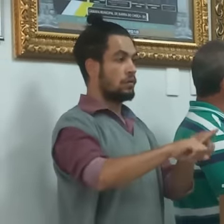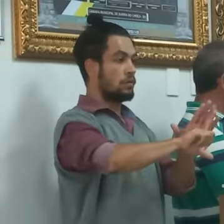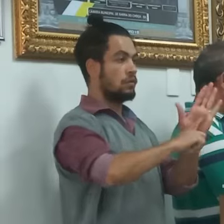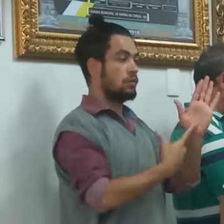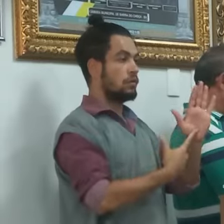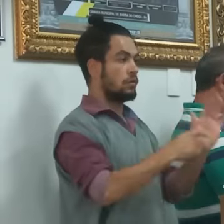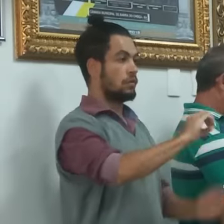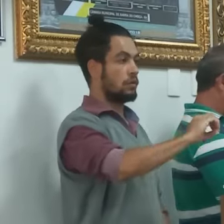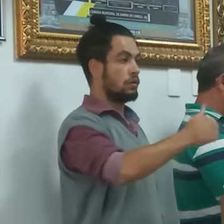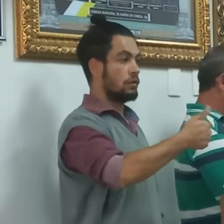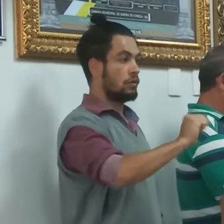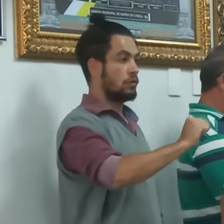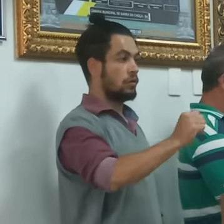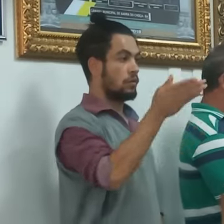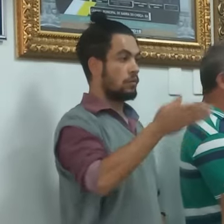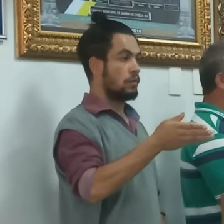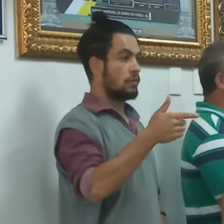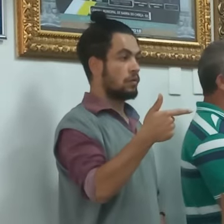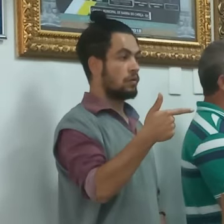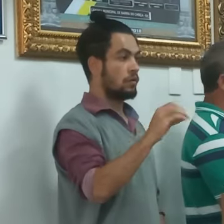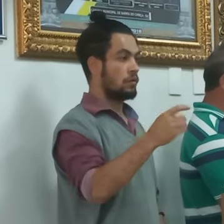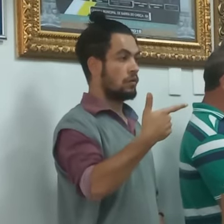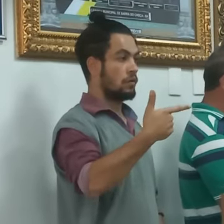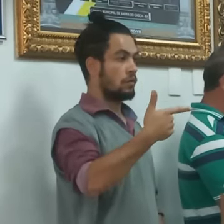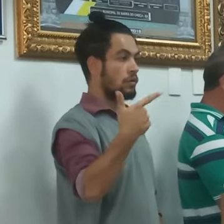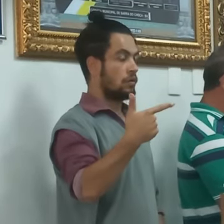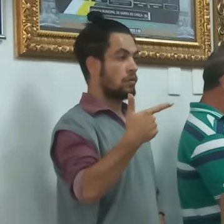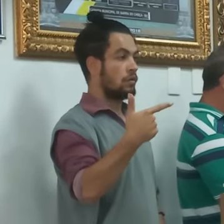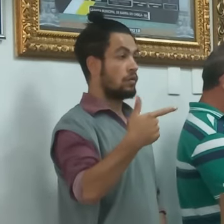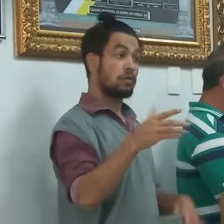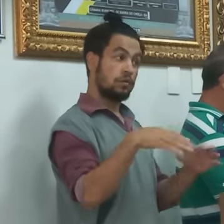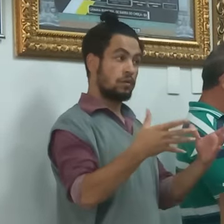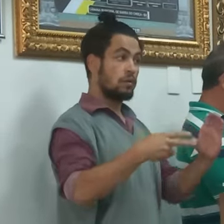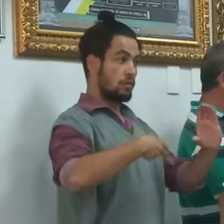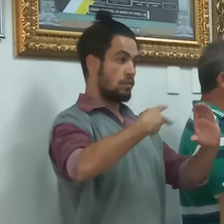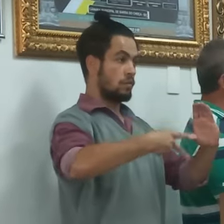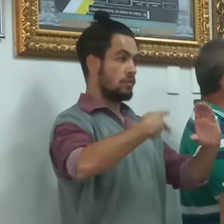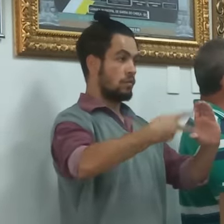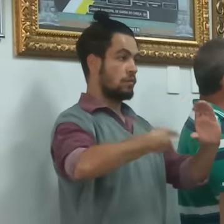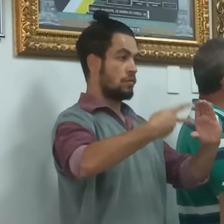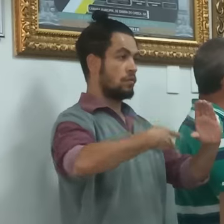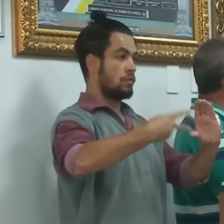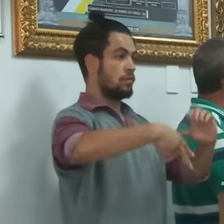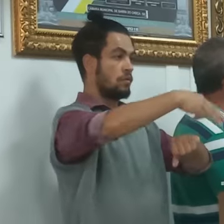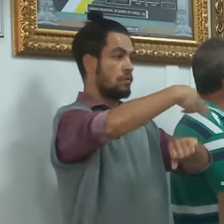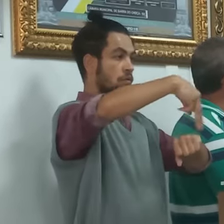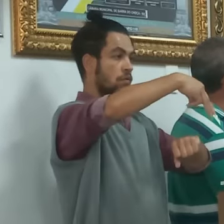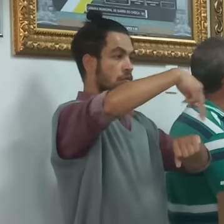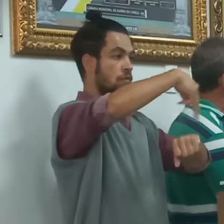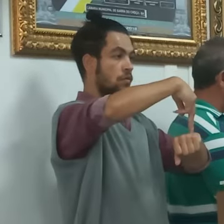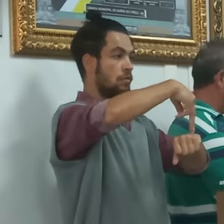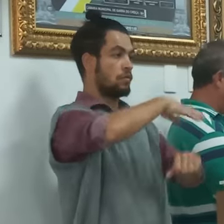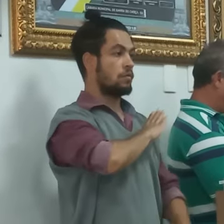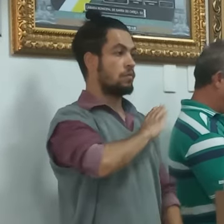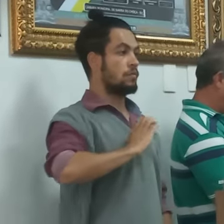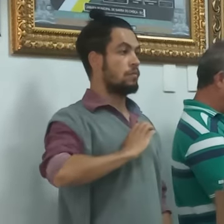018/2022, onde a Câmara de Vereadores do município de Barra do Choça vai gastar R$ 53 mil